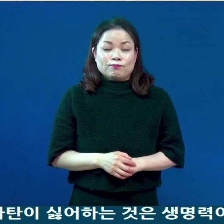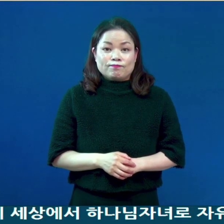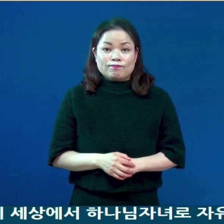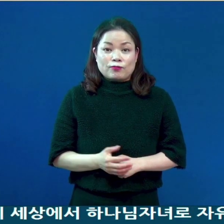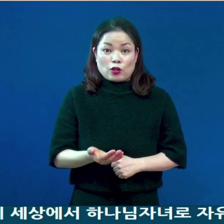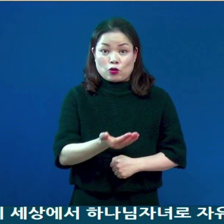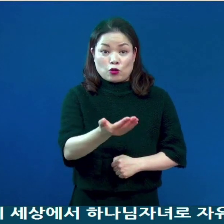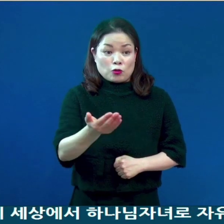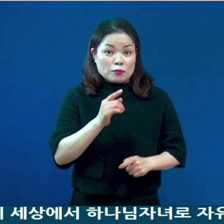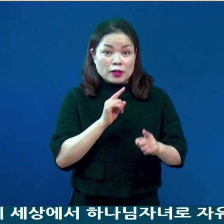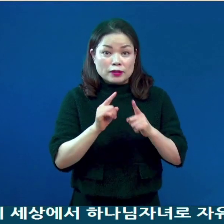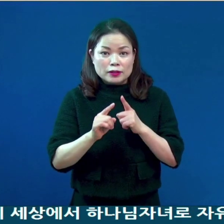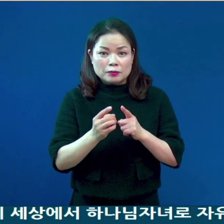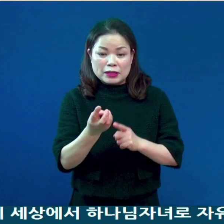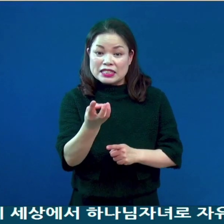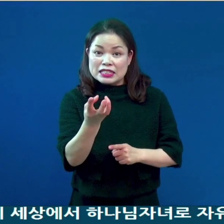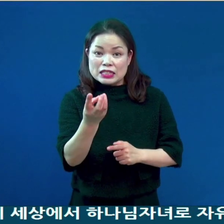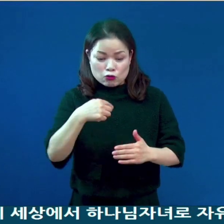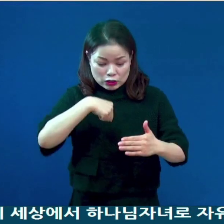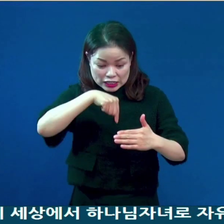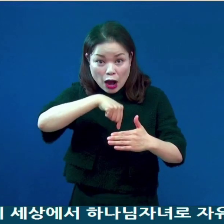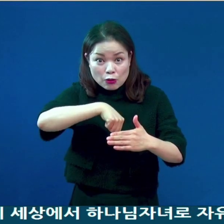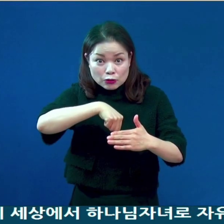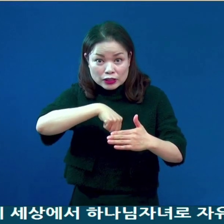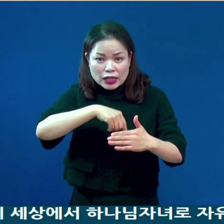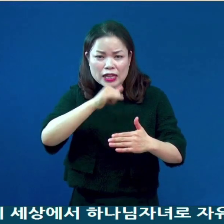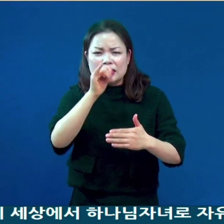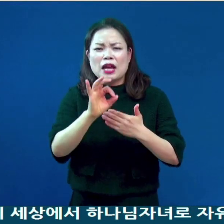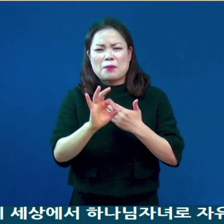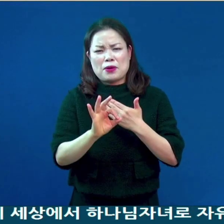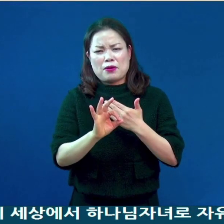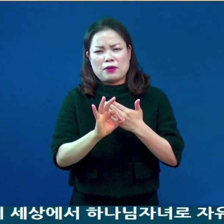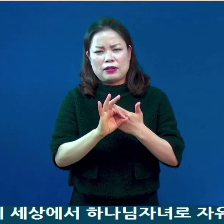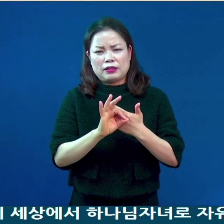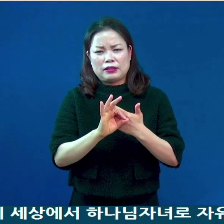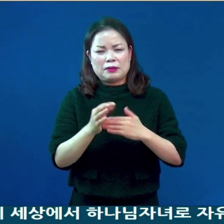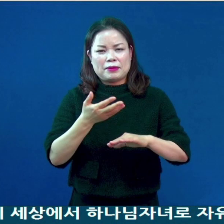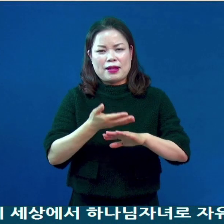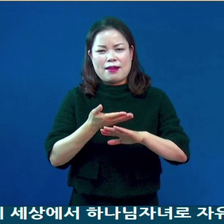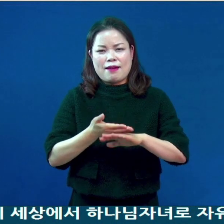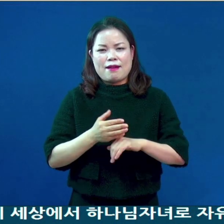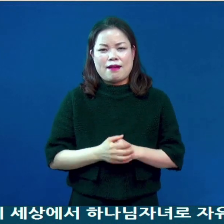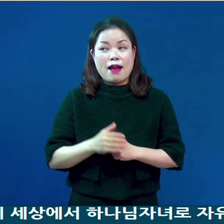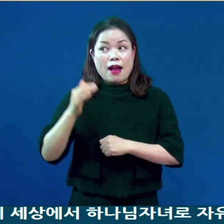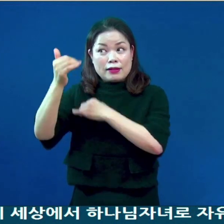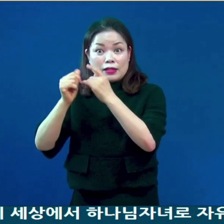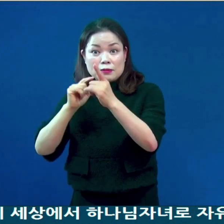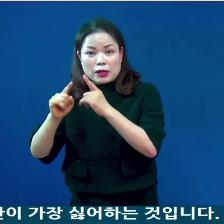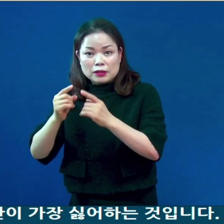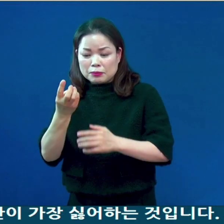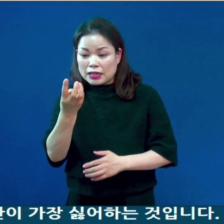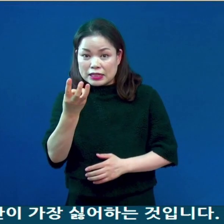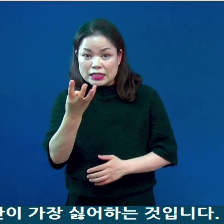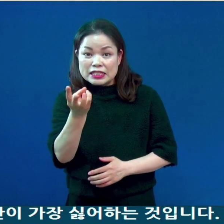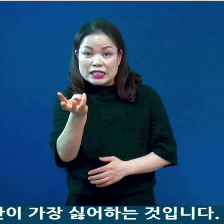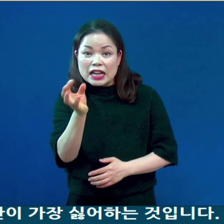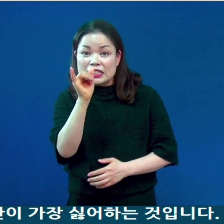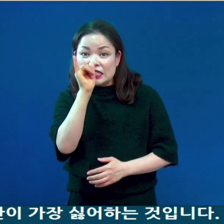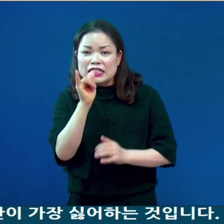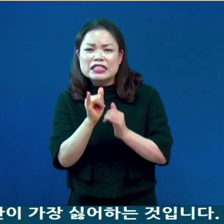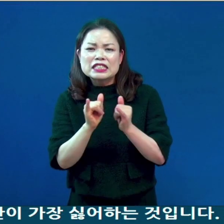여러분, 말씀의 씨앗이 우리 가운데 있으면 그 사람들은 다릅니다. 하나님의 말씀에 씨앗이 있는